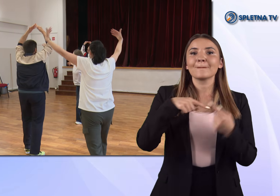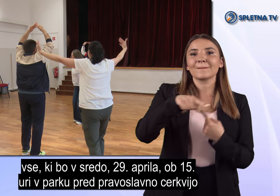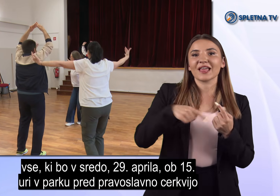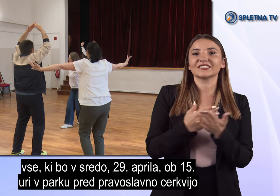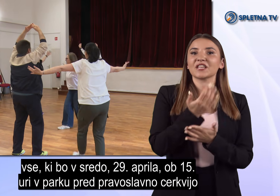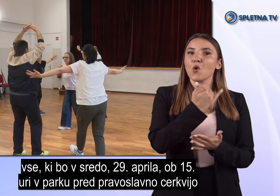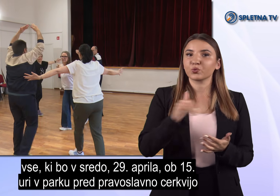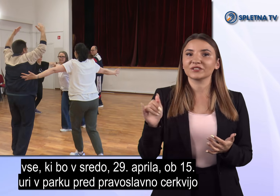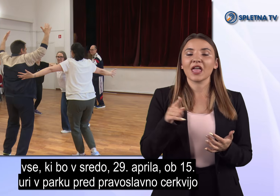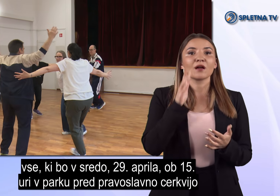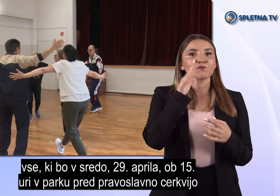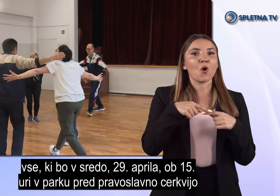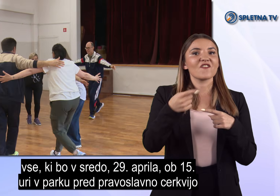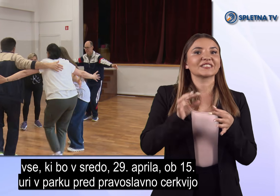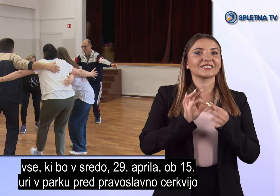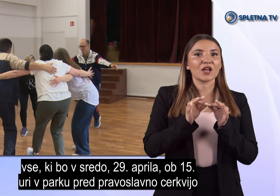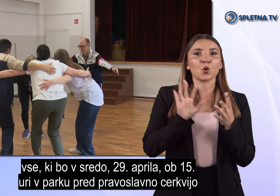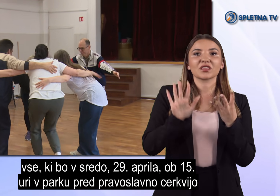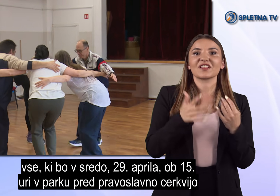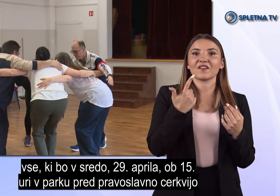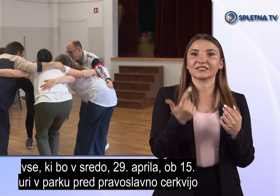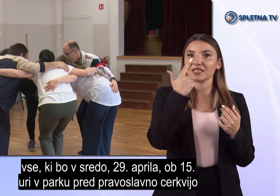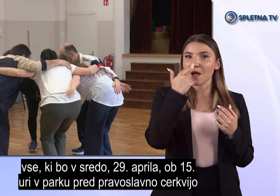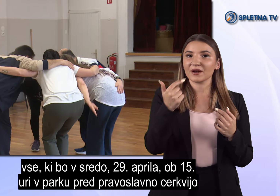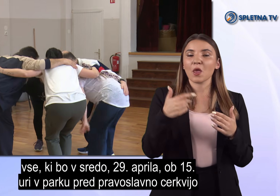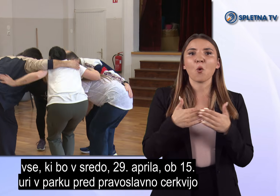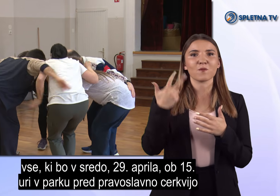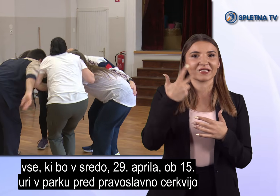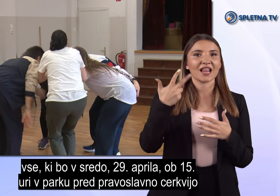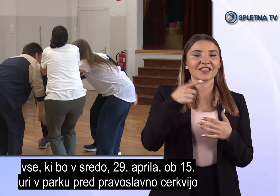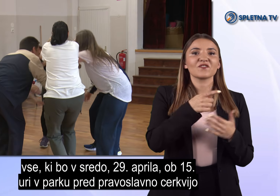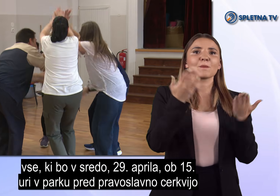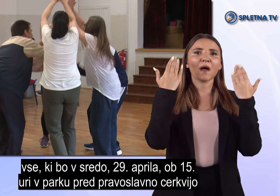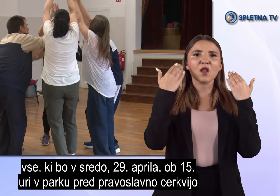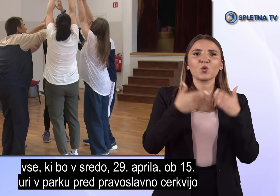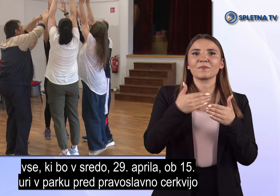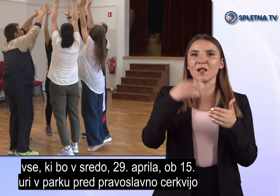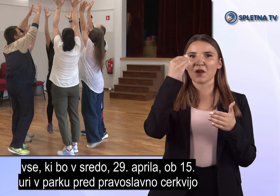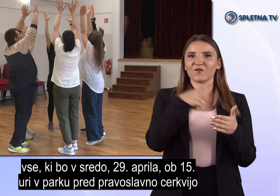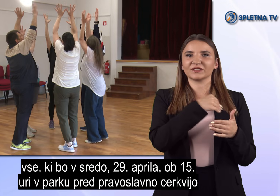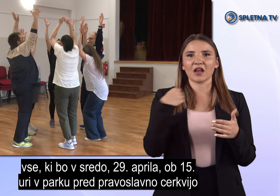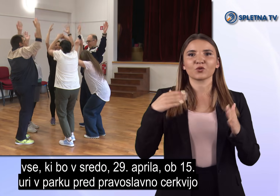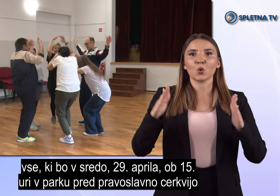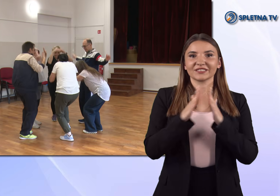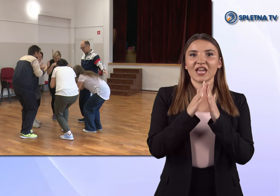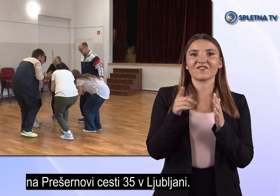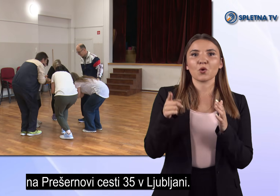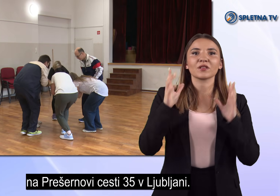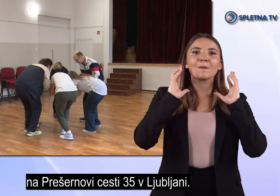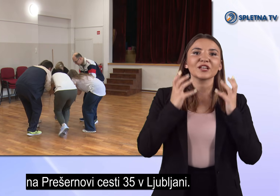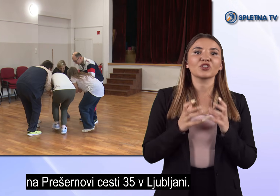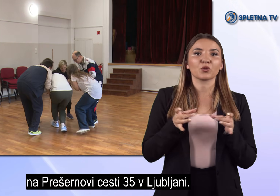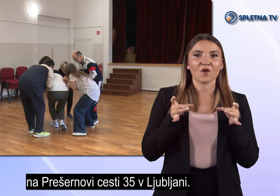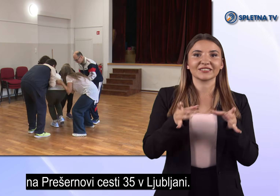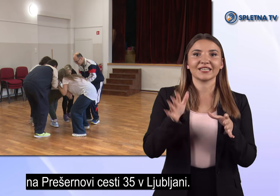vse, ki bo v sredo, 29. aprila ob 15. uri v parku pred pravoslavno cerkvijo na